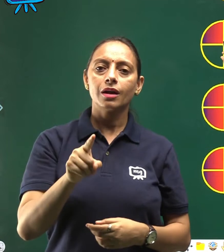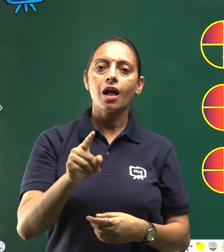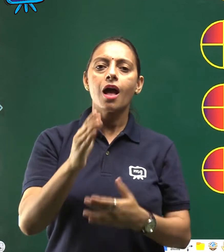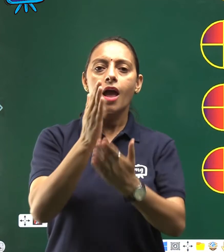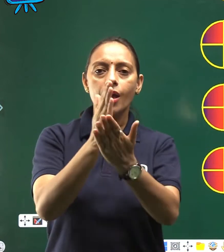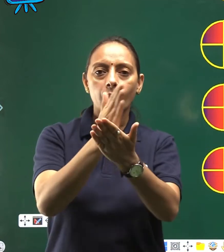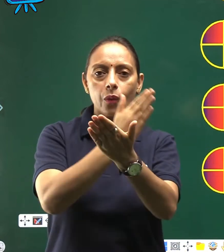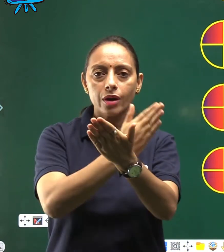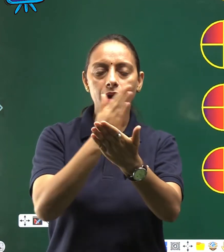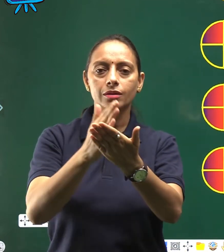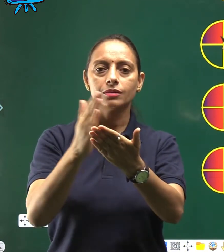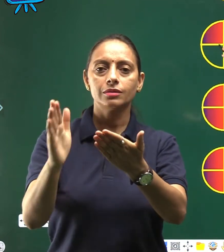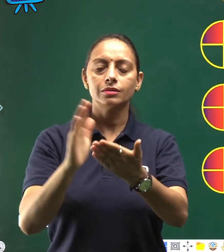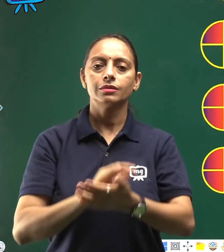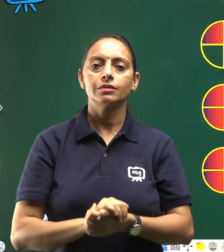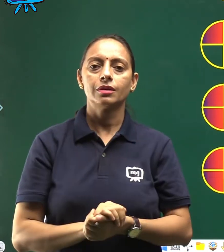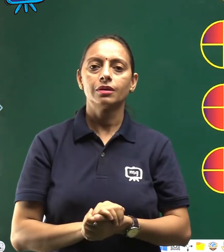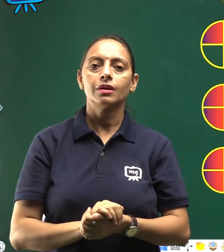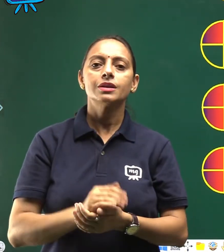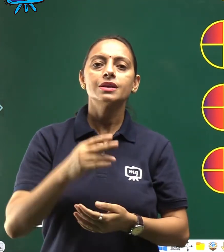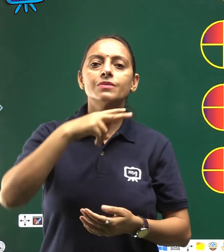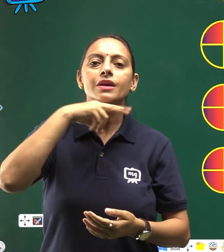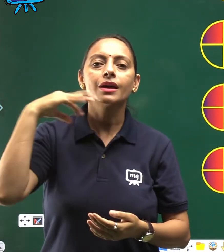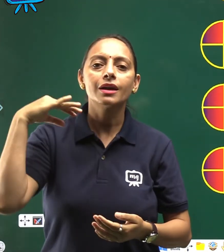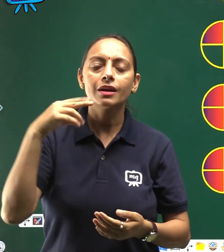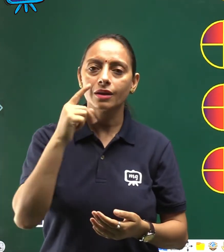कोना जिसमें कलर हुआ है,